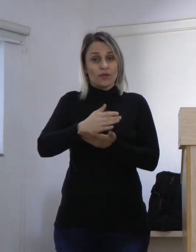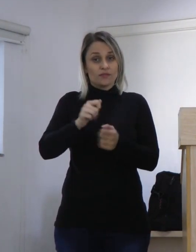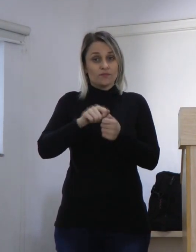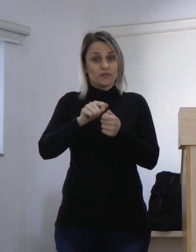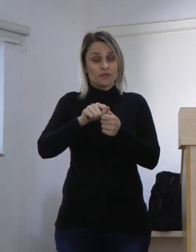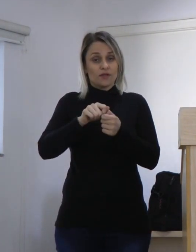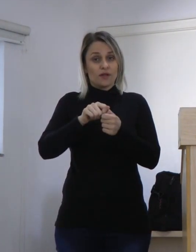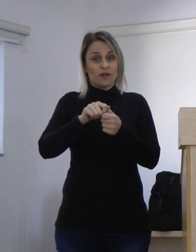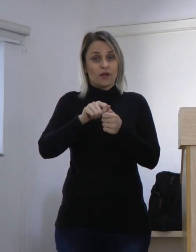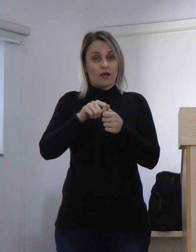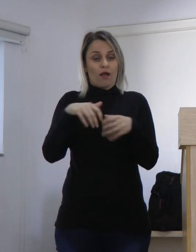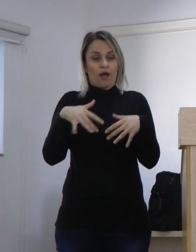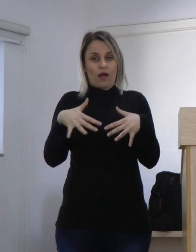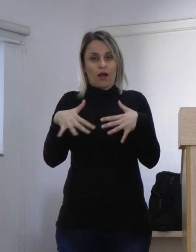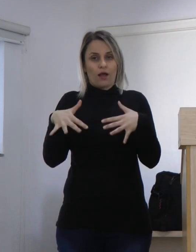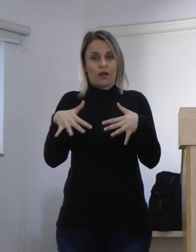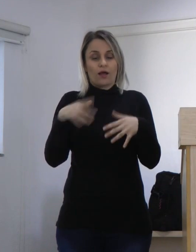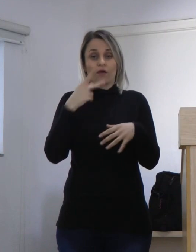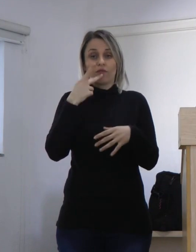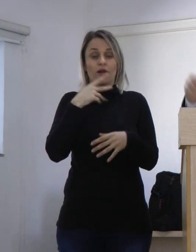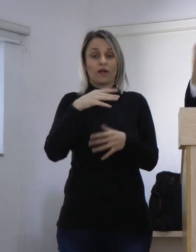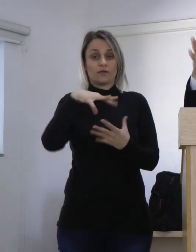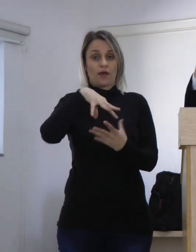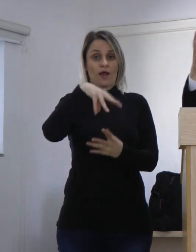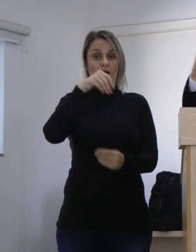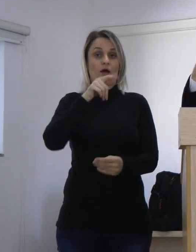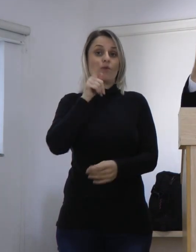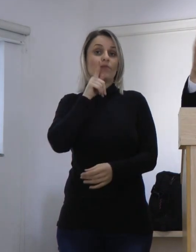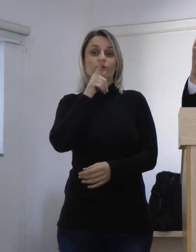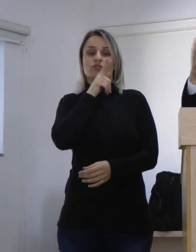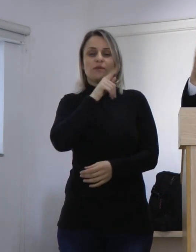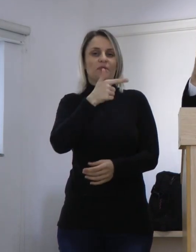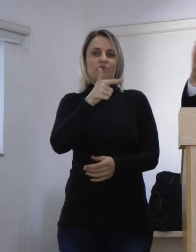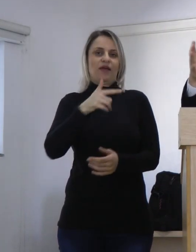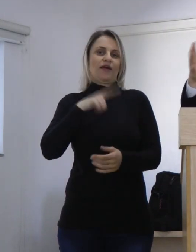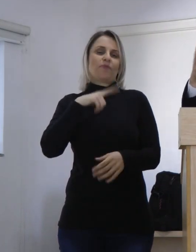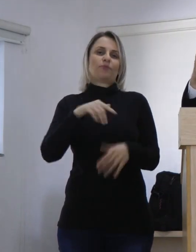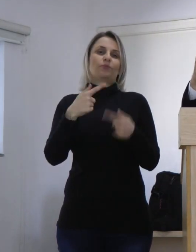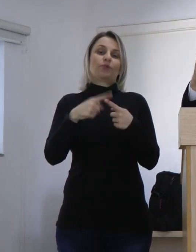ser alma gêmea, a gente vira almas que gemem.